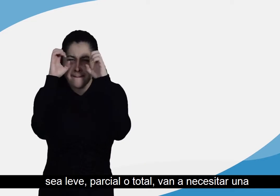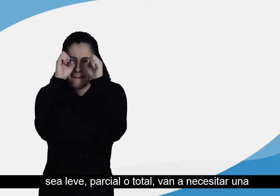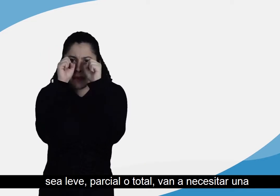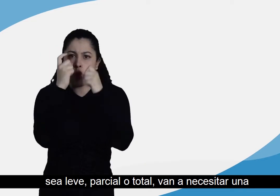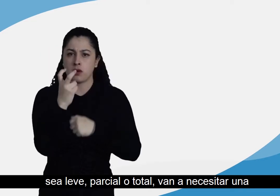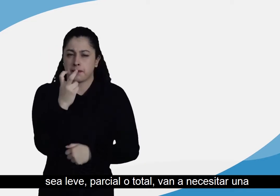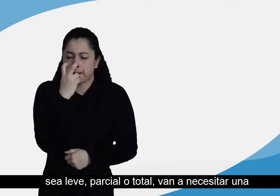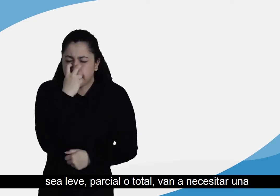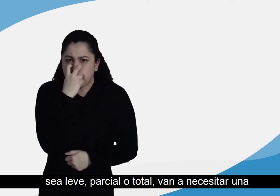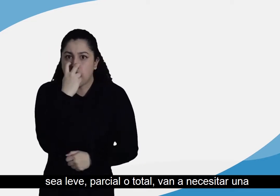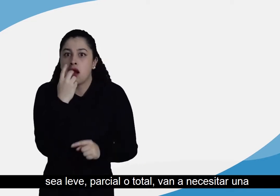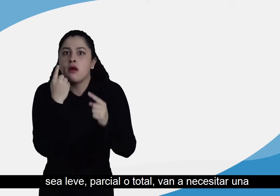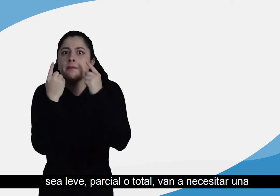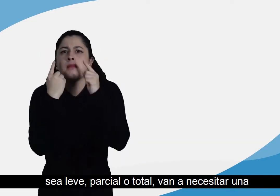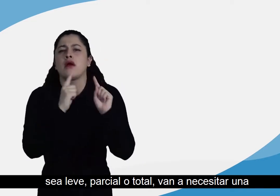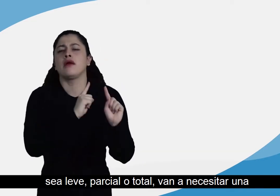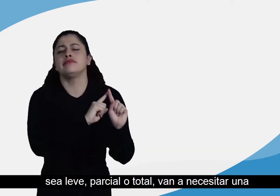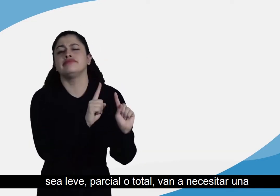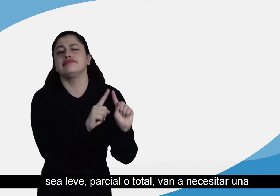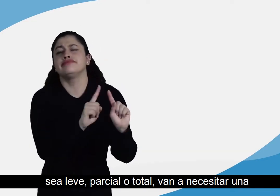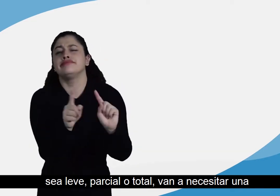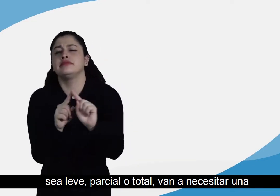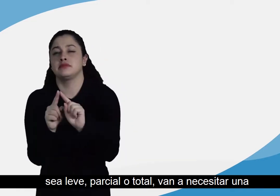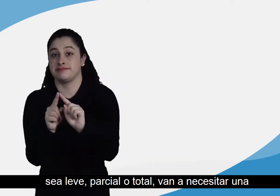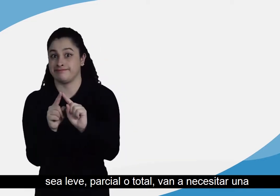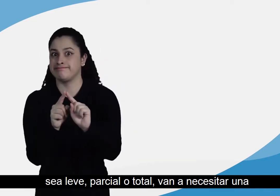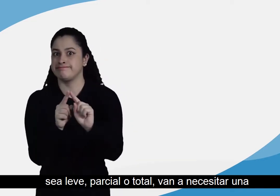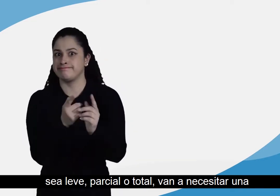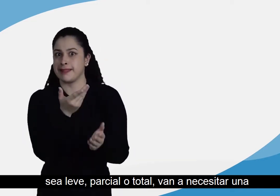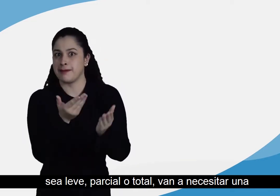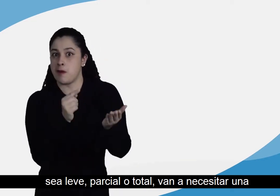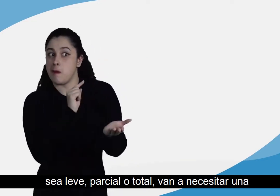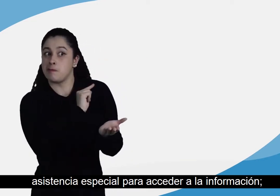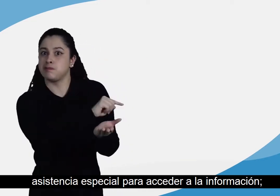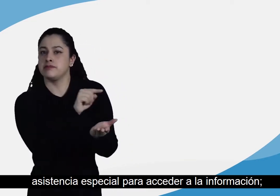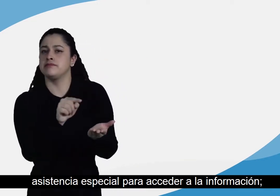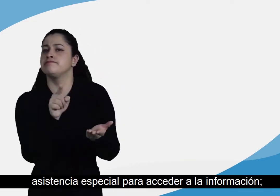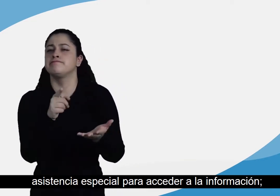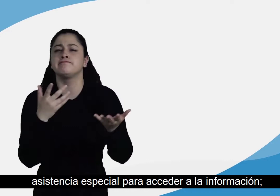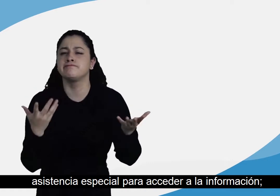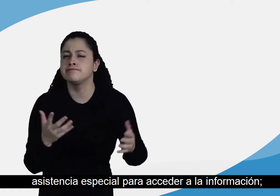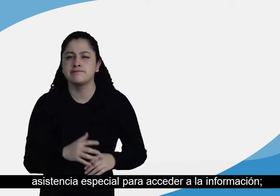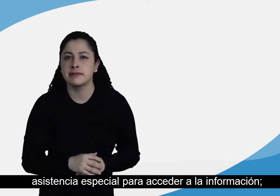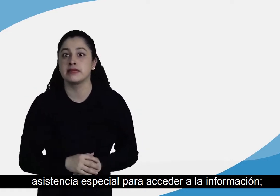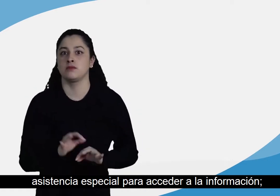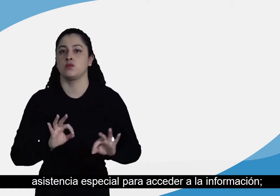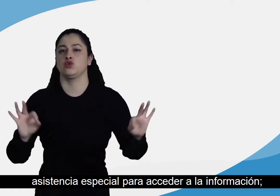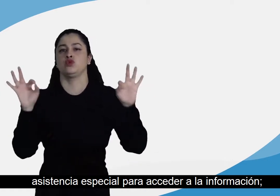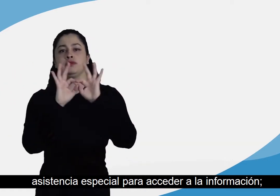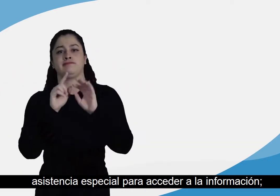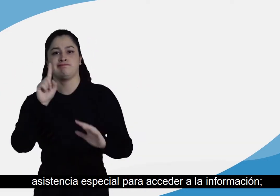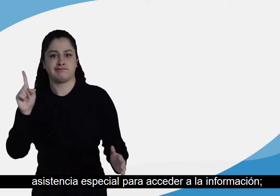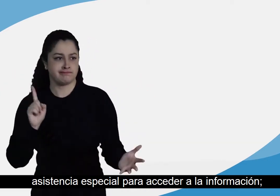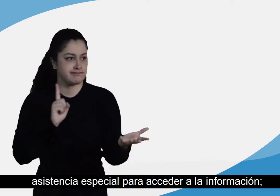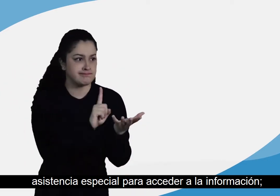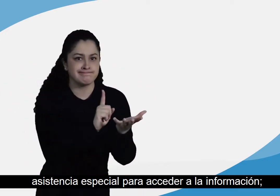parcial o total, van a necesitar una asistencia especial para acceder a la información.